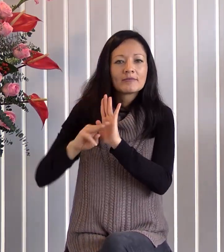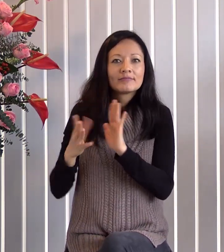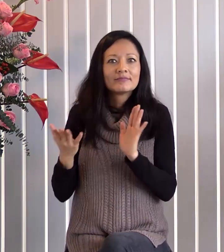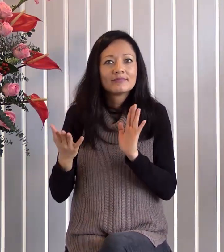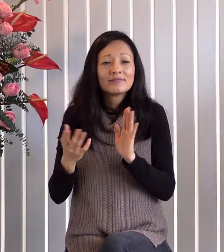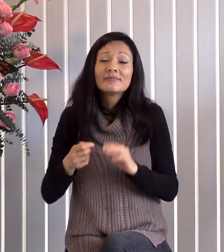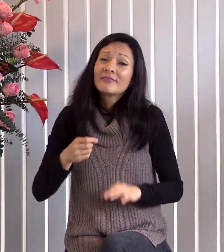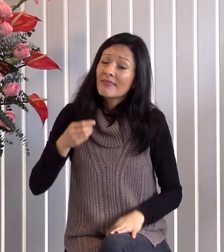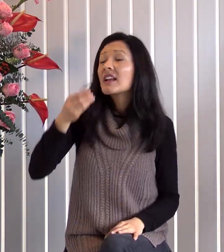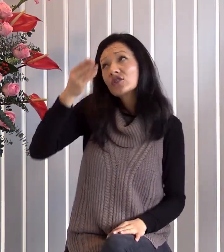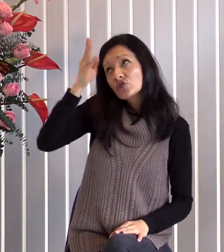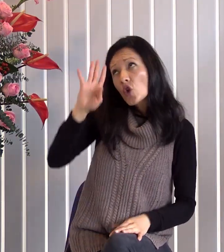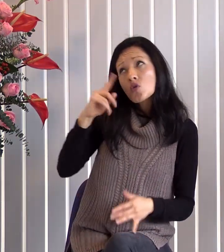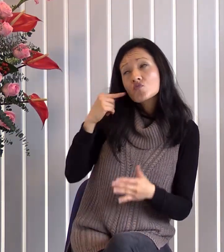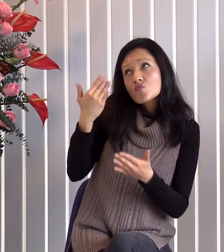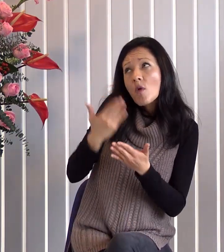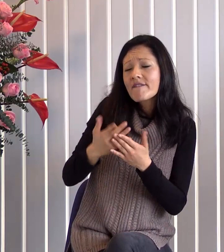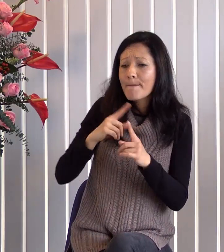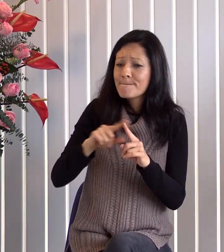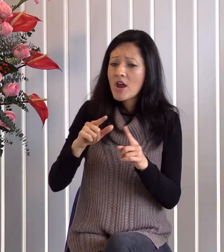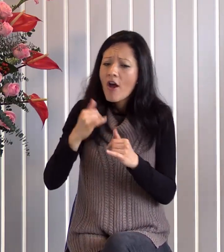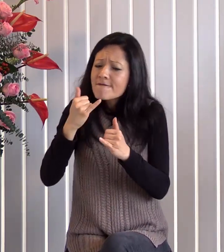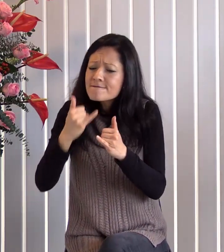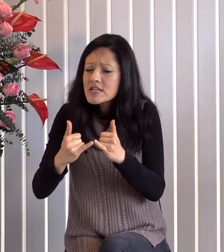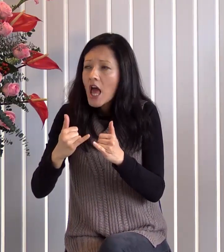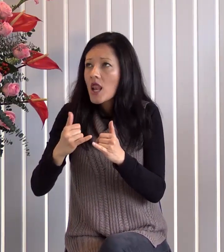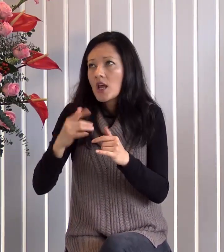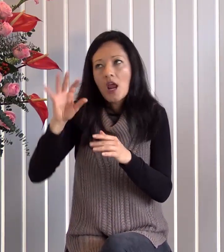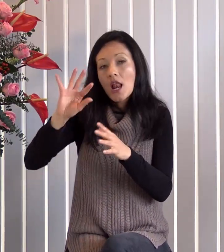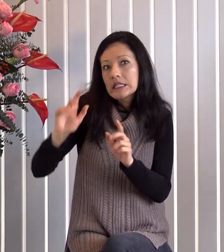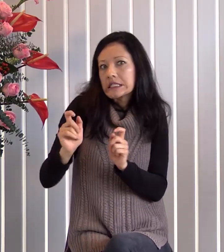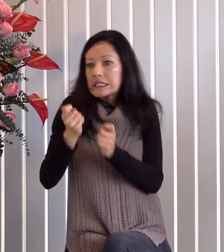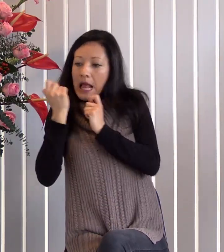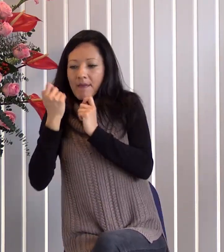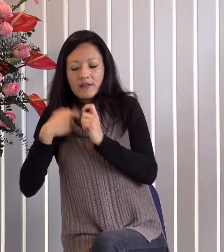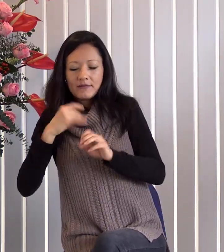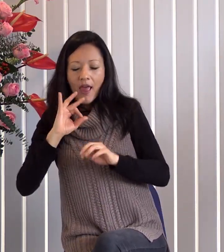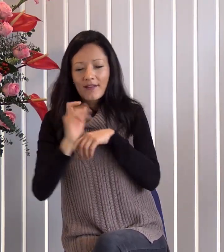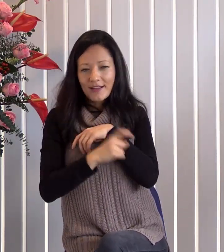Señor prueba, pero al final el Señor no deja que uno caiga en la tentación.